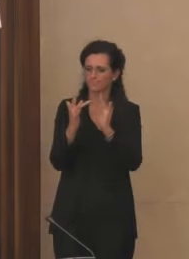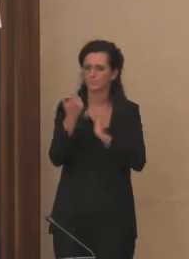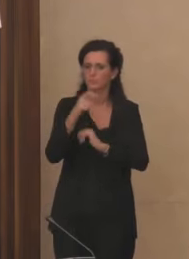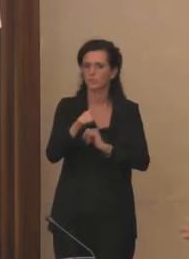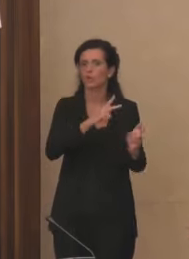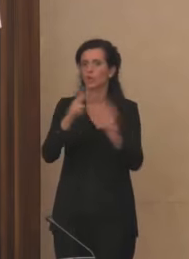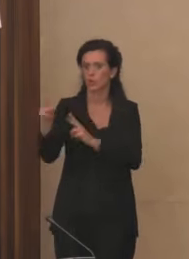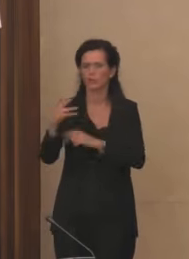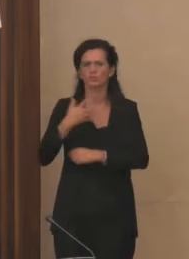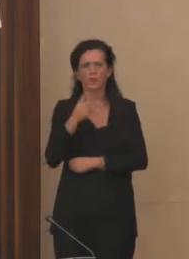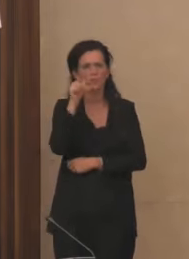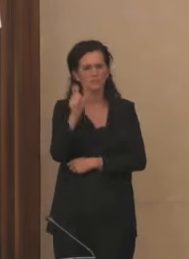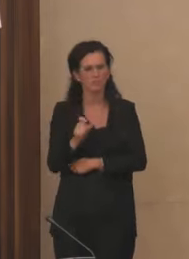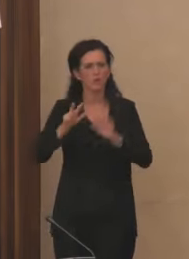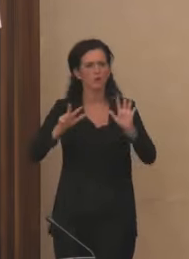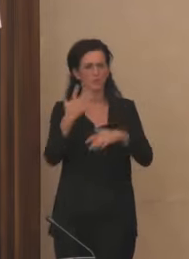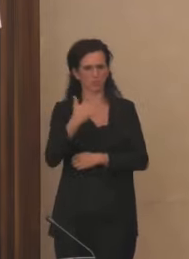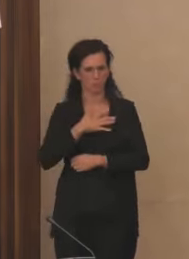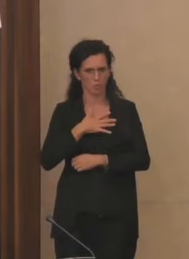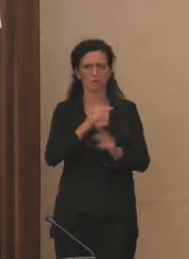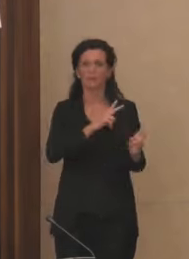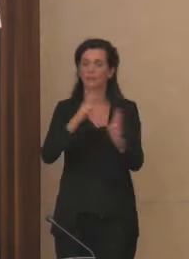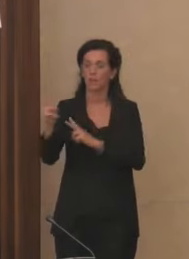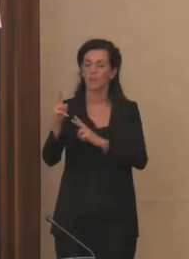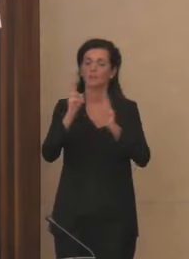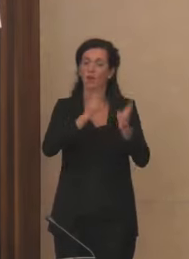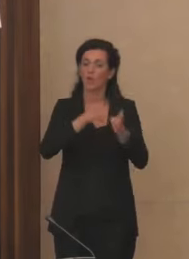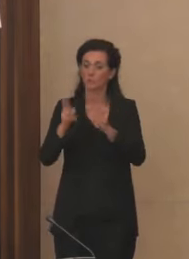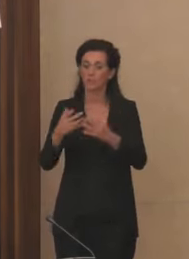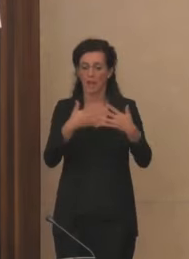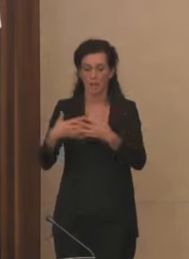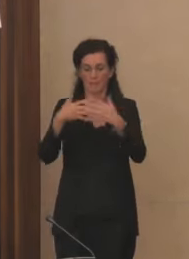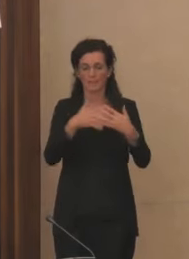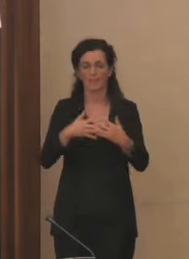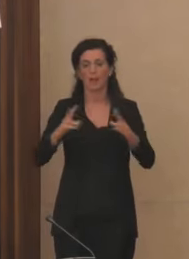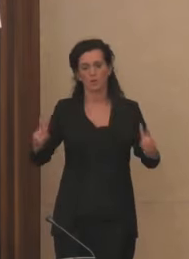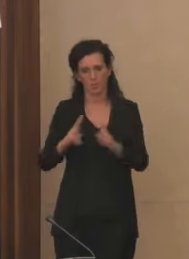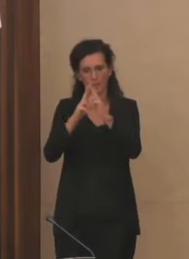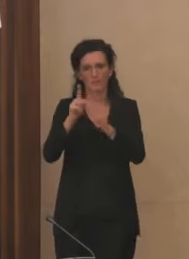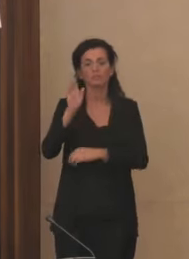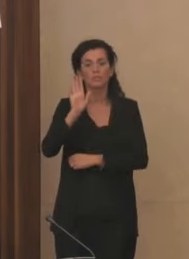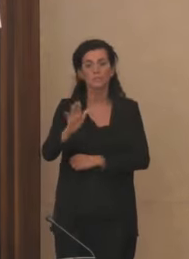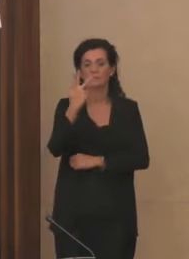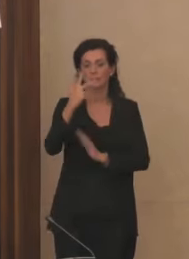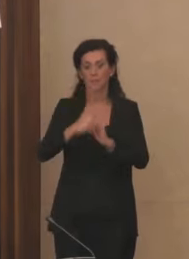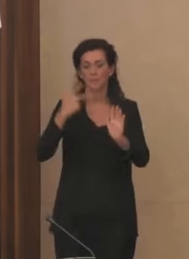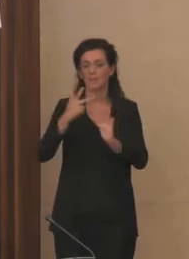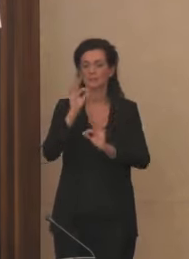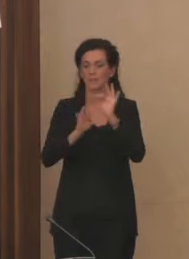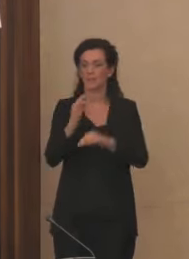signora di 85 anni che è stata ricoverata all'ospedale americano di Parigi per quasi 3 mesi in terapia intensiva, con